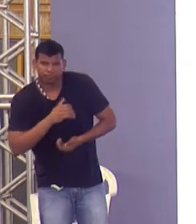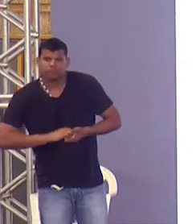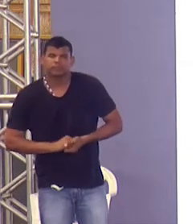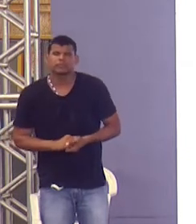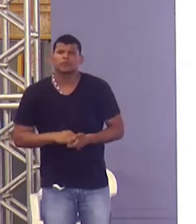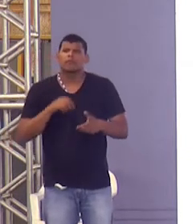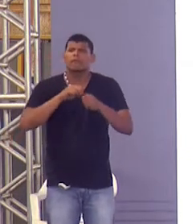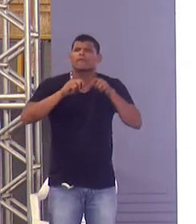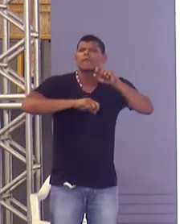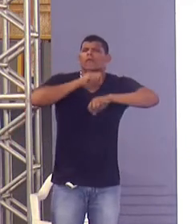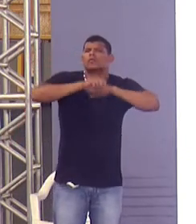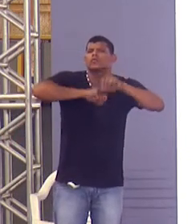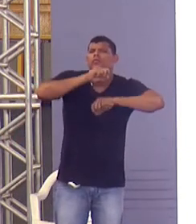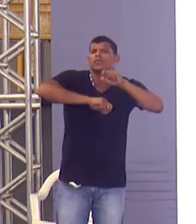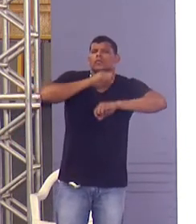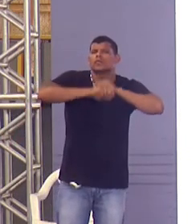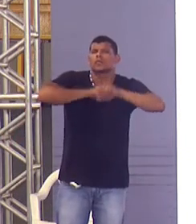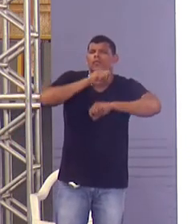é que eu vou fazer?